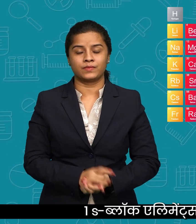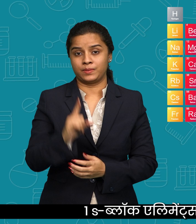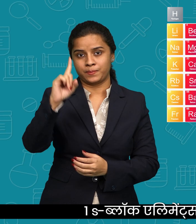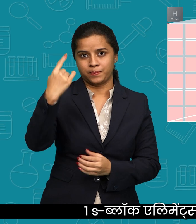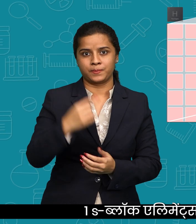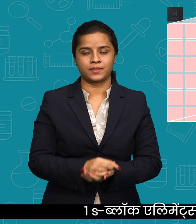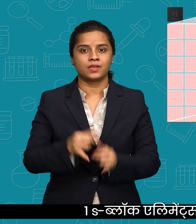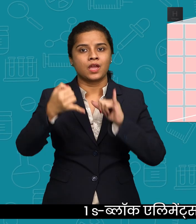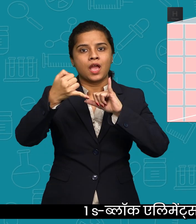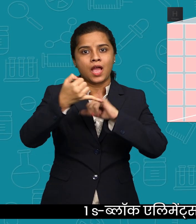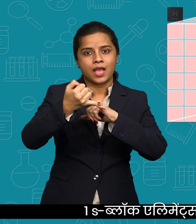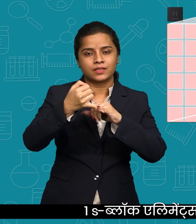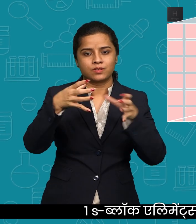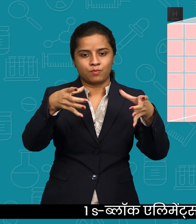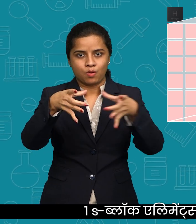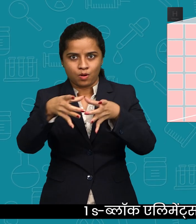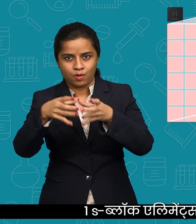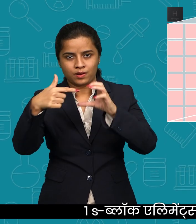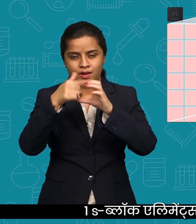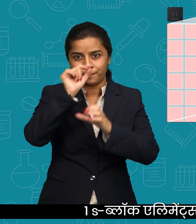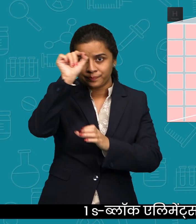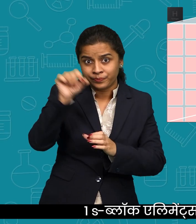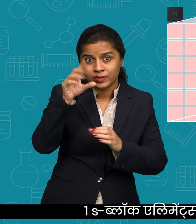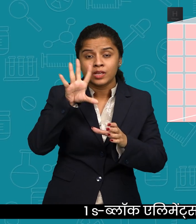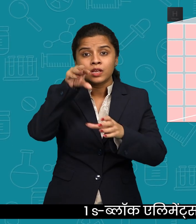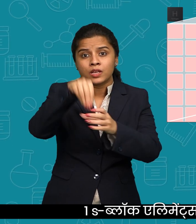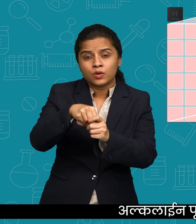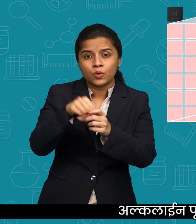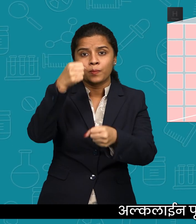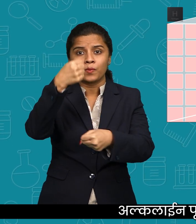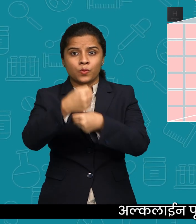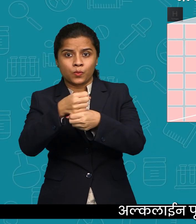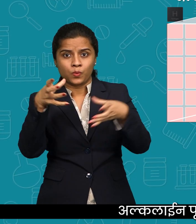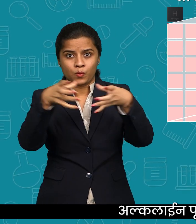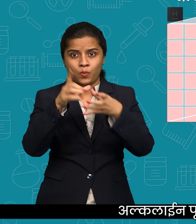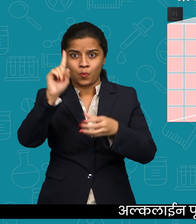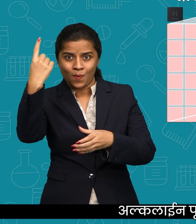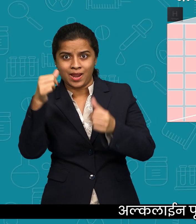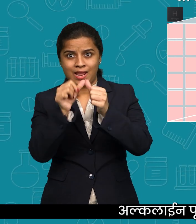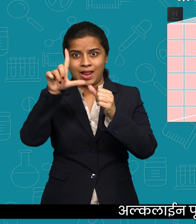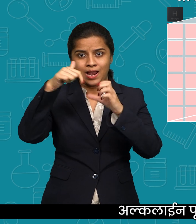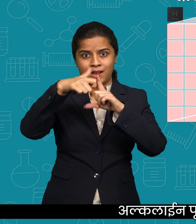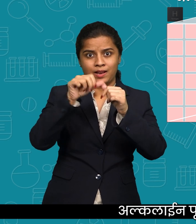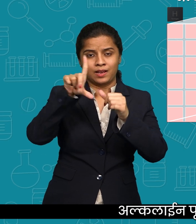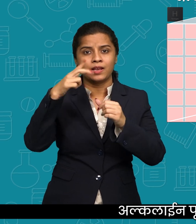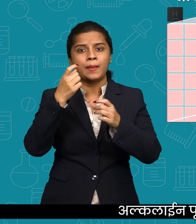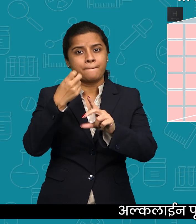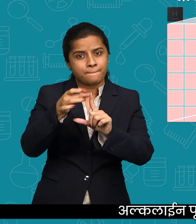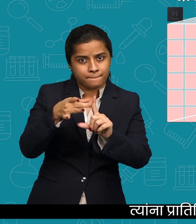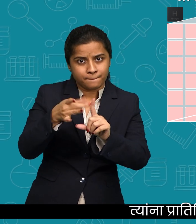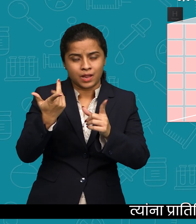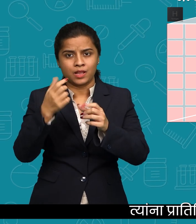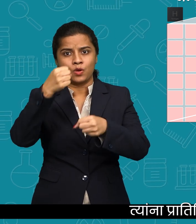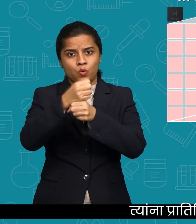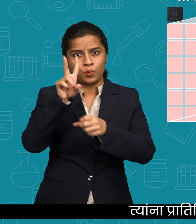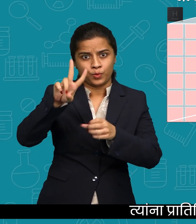एक S ब्लॉक एलिमेंट्स यात एक अल्कली धातू आणि गट 2 अल्कलाईन पृथ्वी धातू घटक समाविष्ट आहेत.